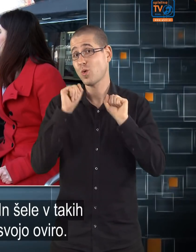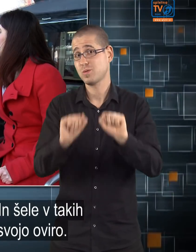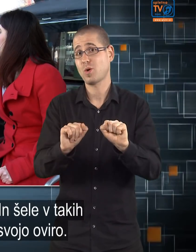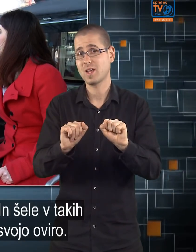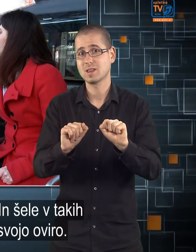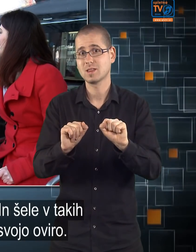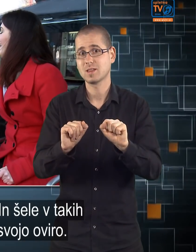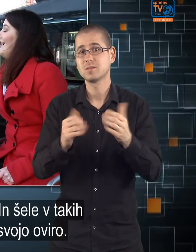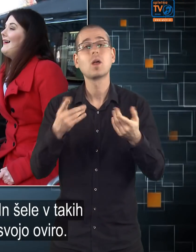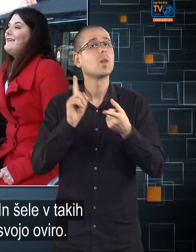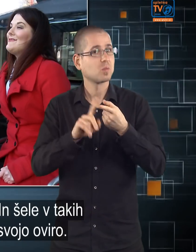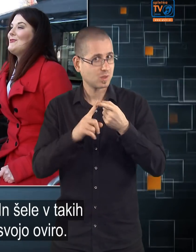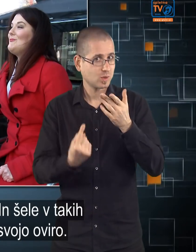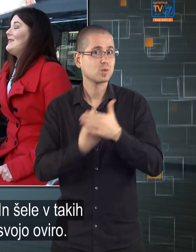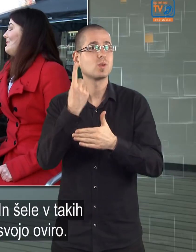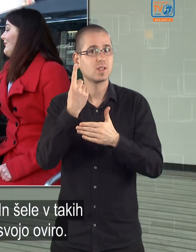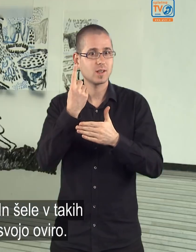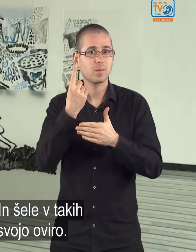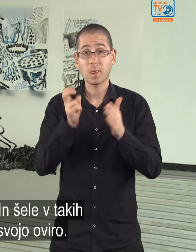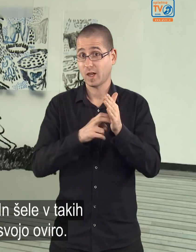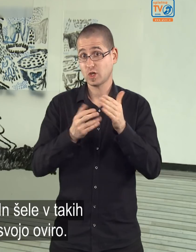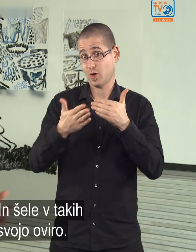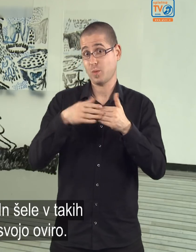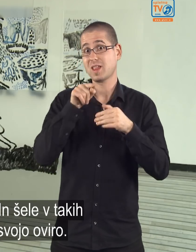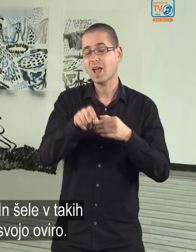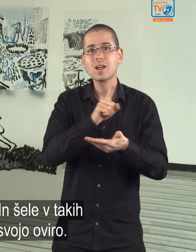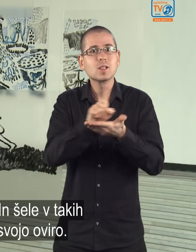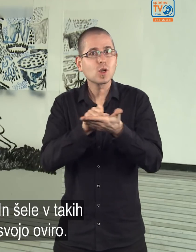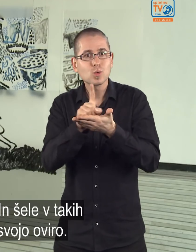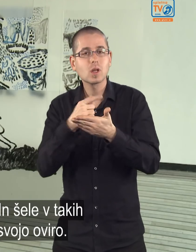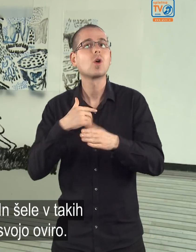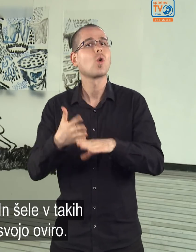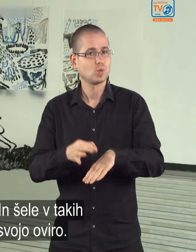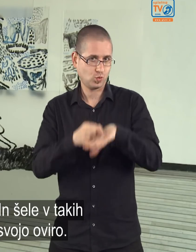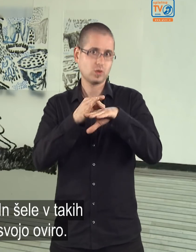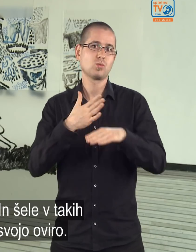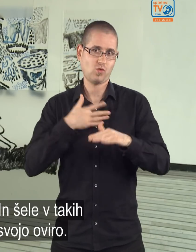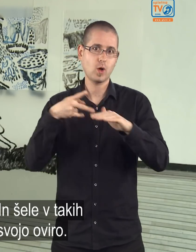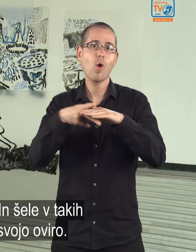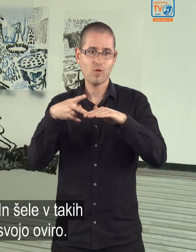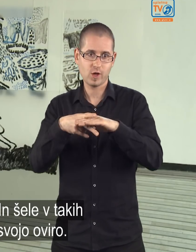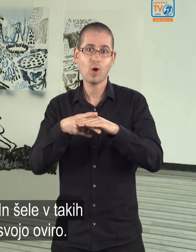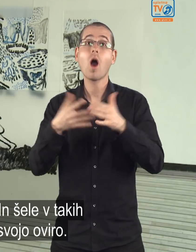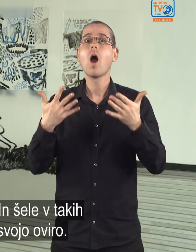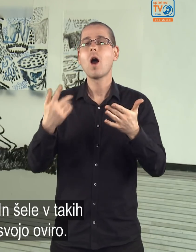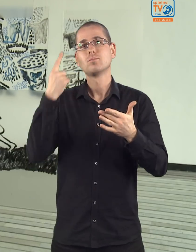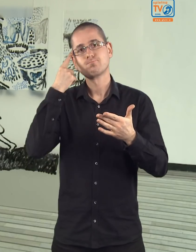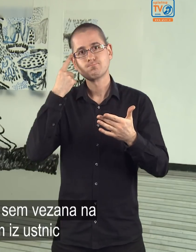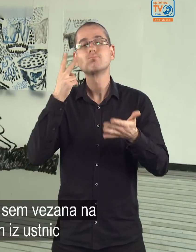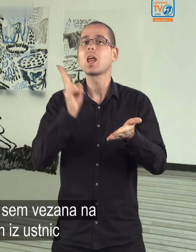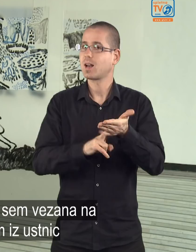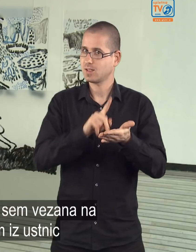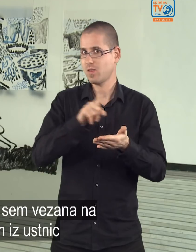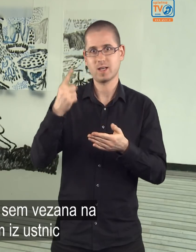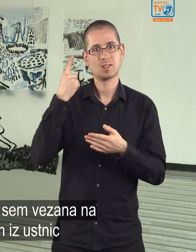vodoodporen. In potem se zgodi, da šele ob takih momentih občutim svojo oviro, da zdaj